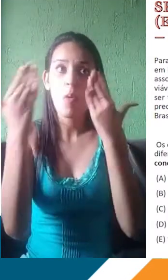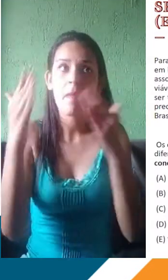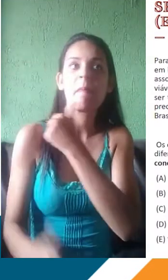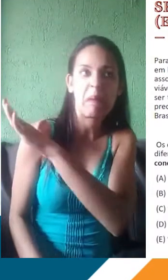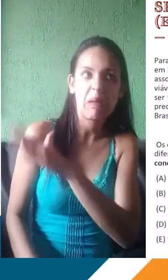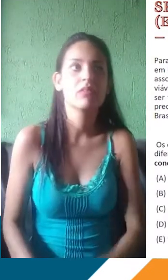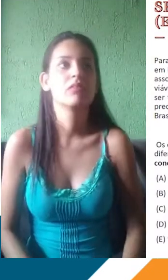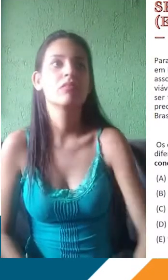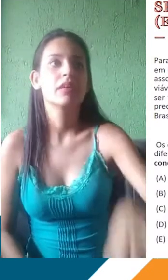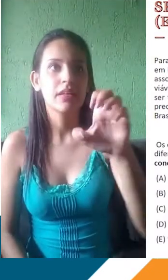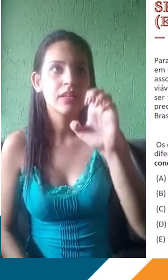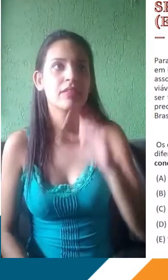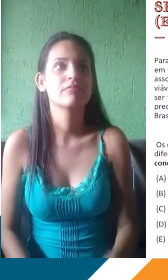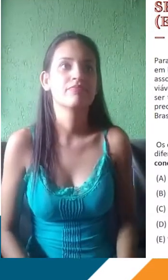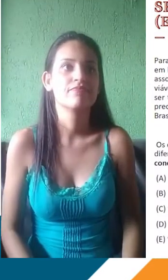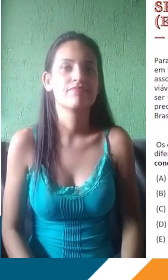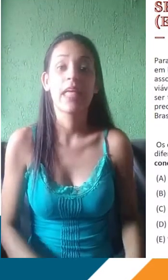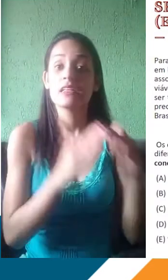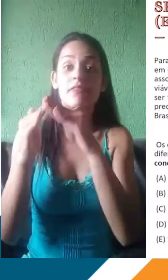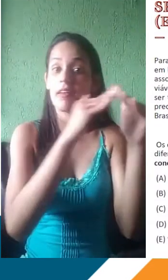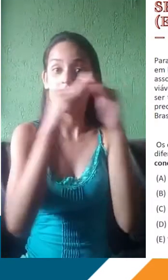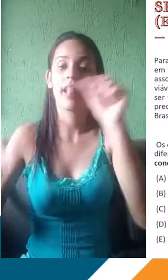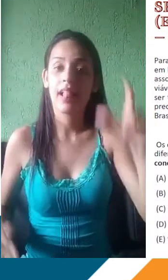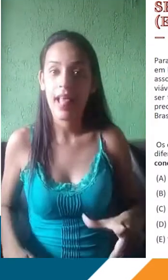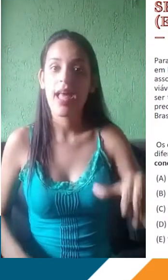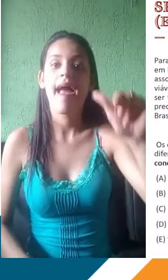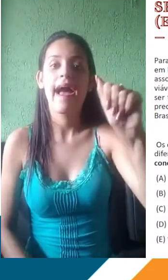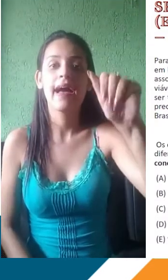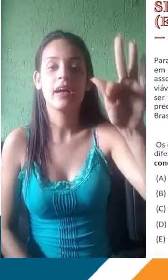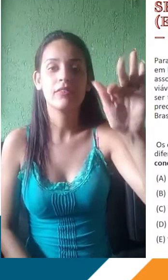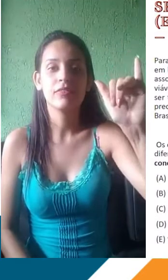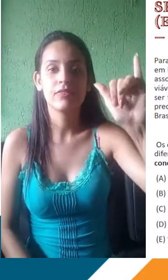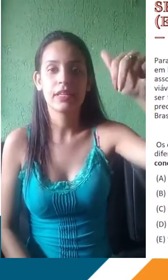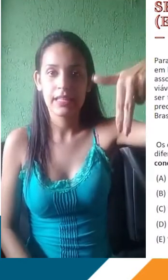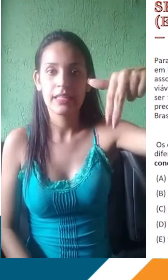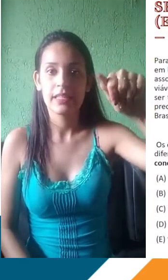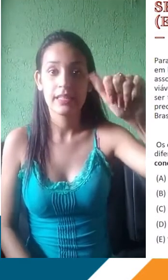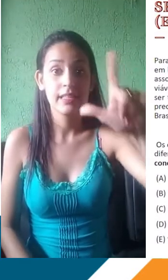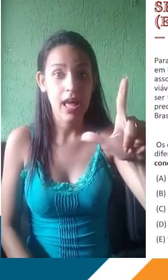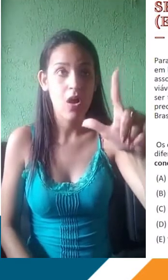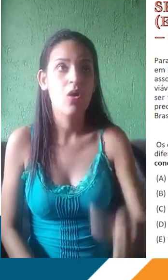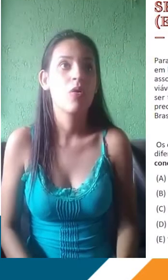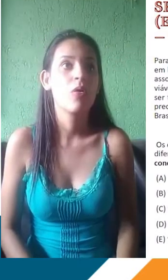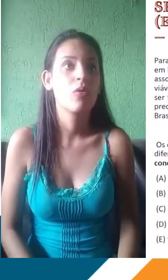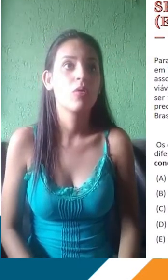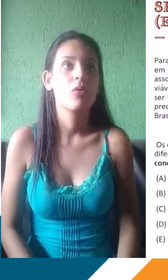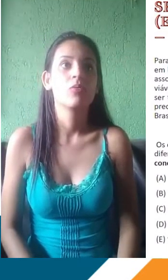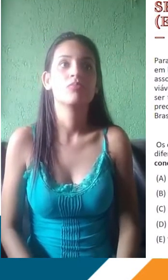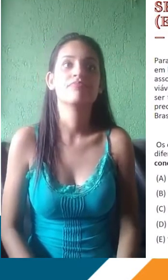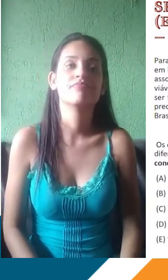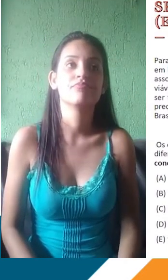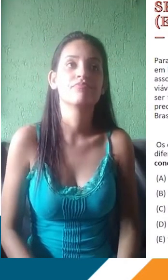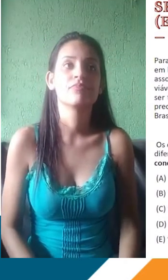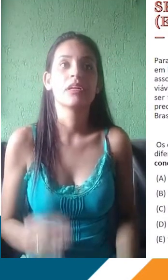encadeamento das ideias, uma introdução, né, do enunciado, nós temos aqui um caso de coesão textual a partir